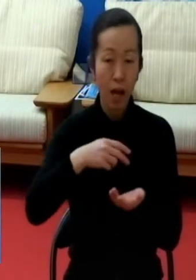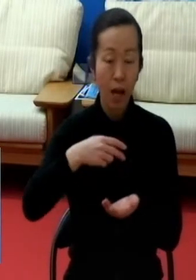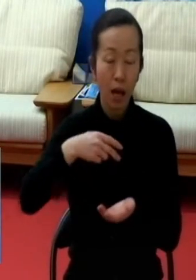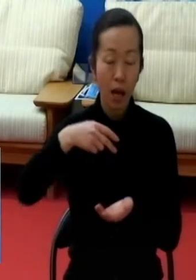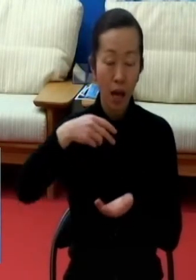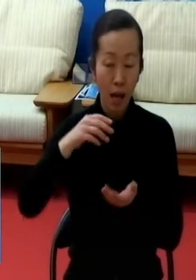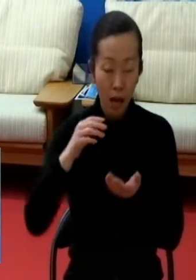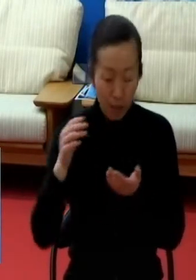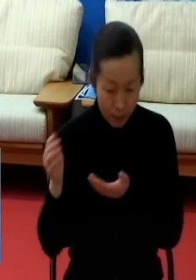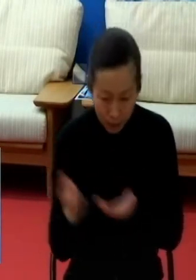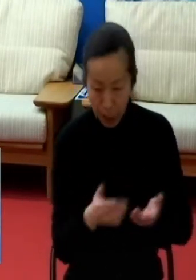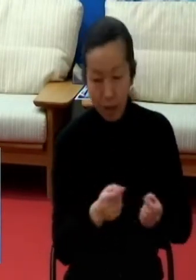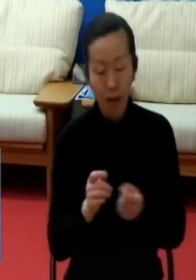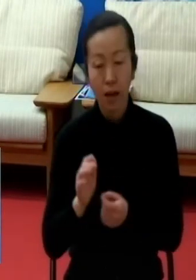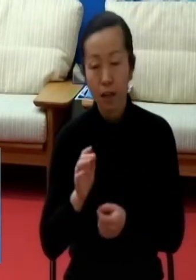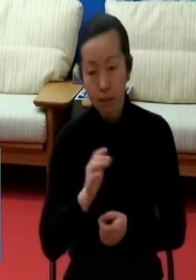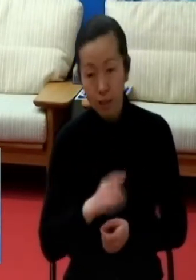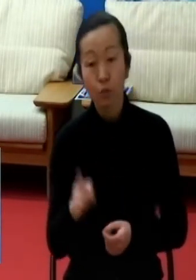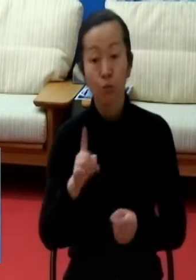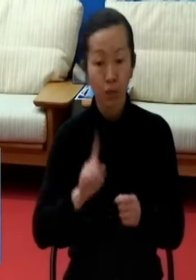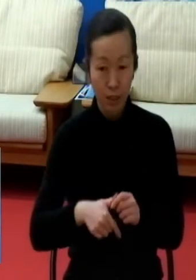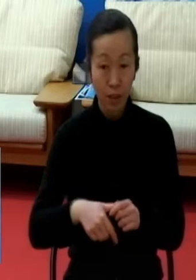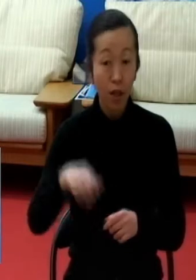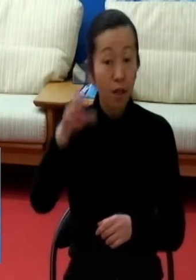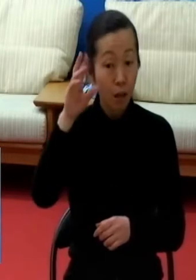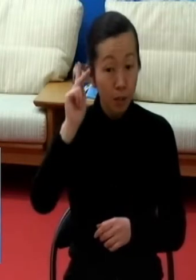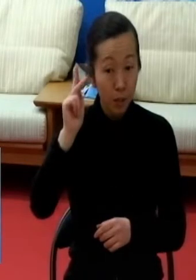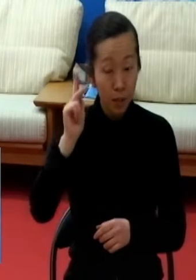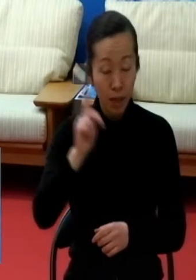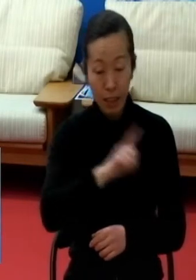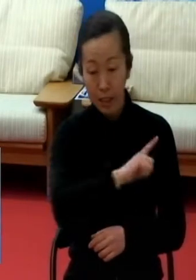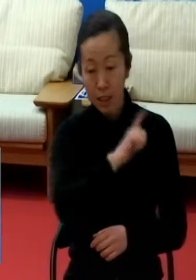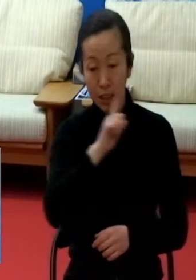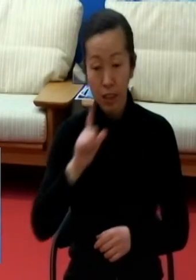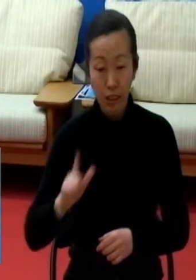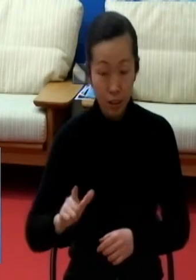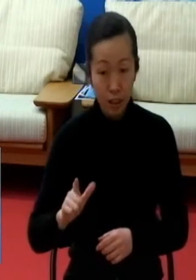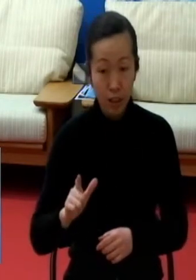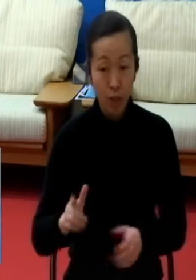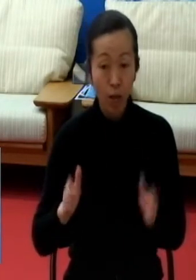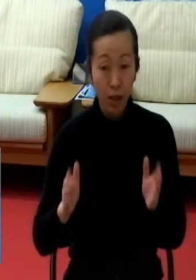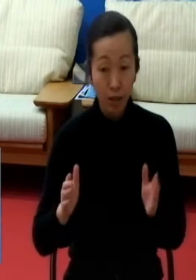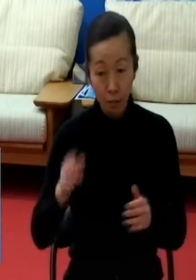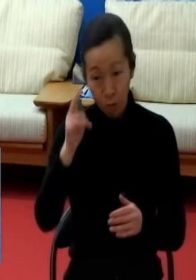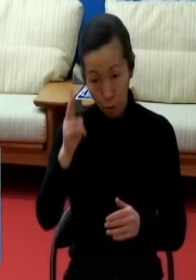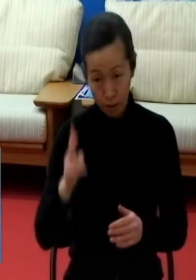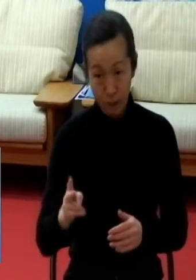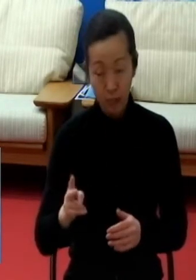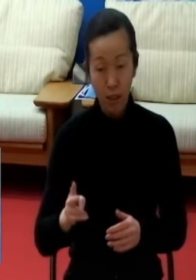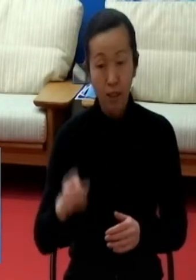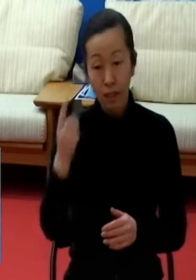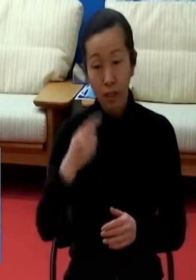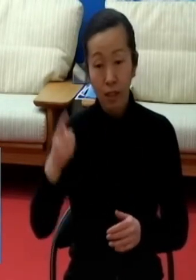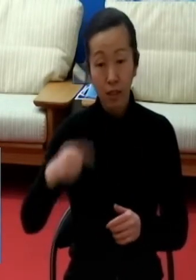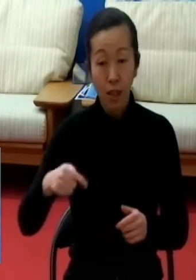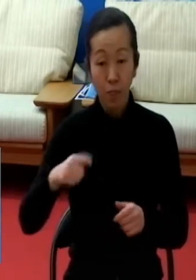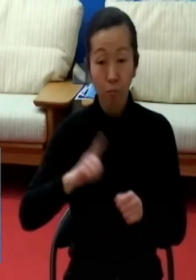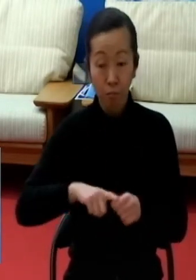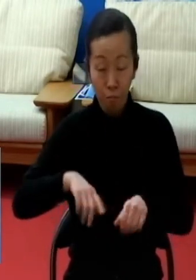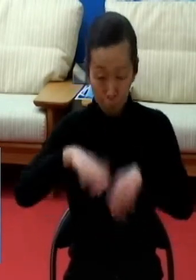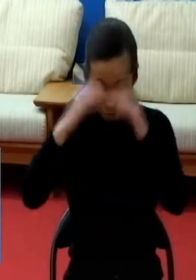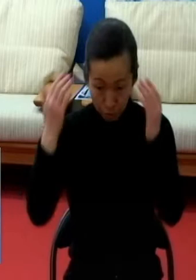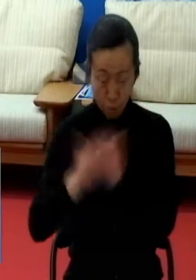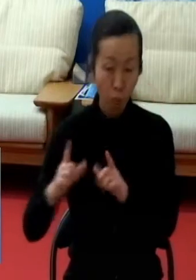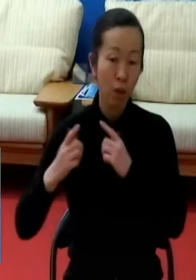하나님은 하루같이 우리에게 응답하실 수 있다. 그런 神様 말씀입니다. は一日のように私たちに答えてくださるんです。 우리는 안 될